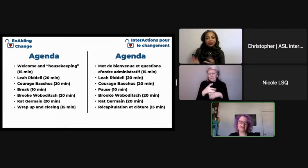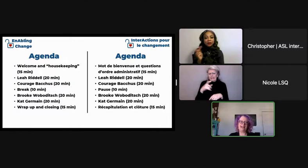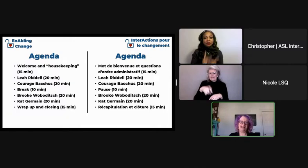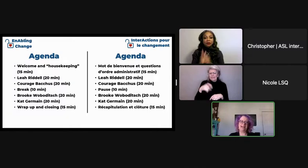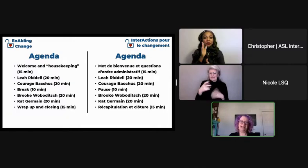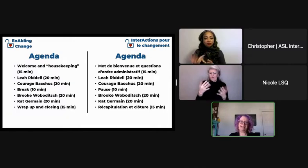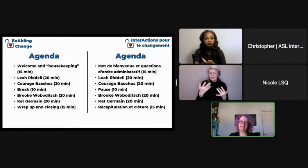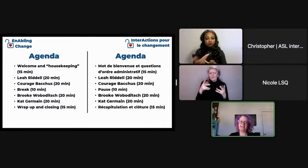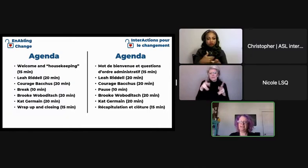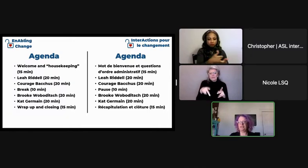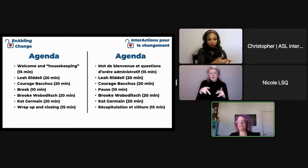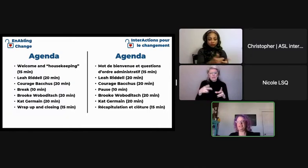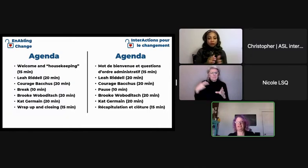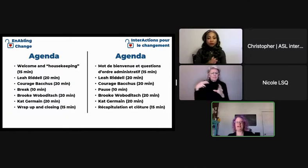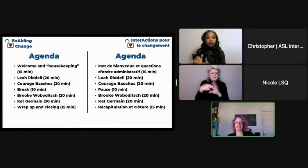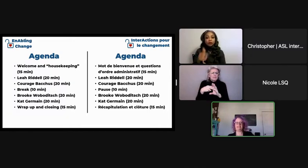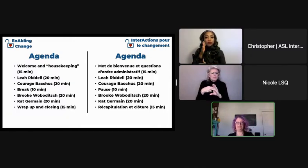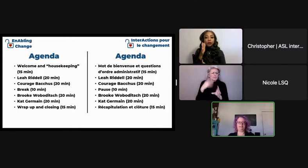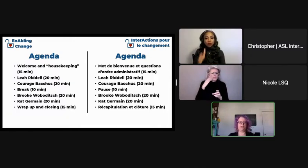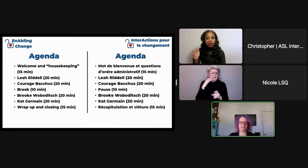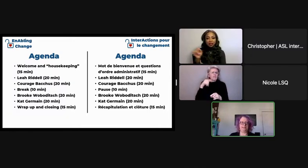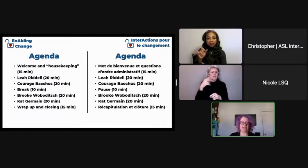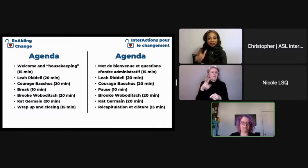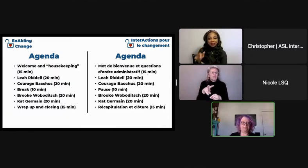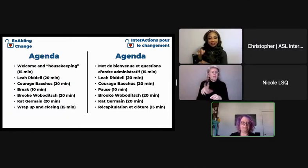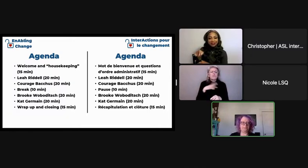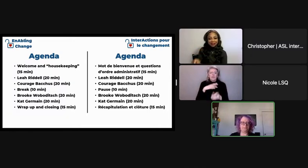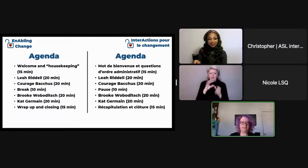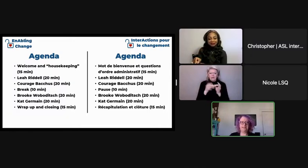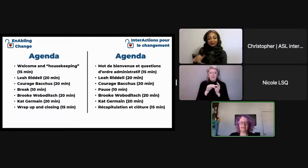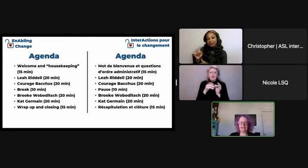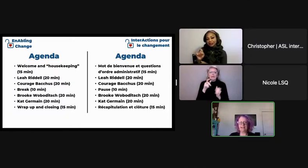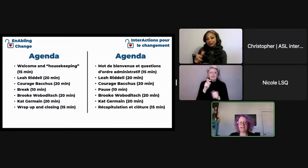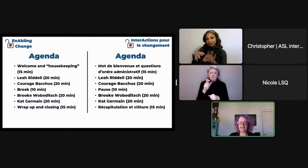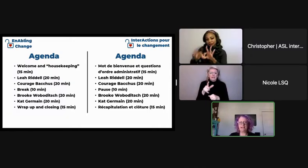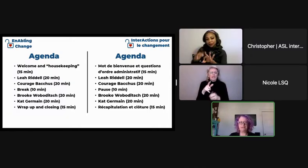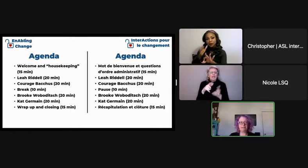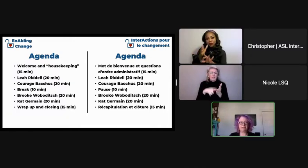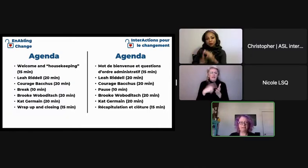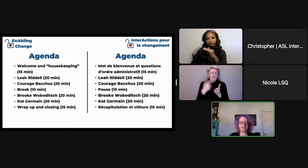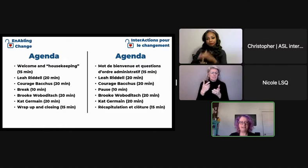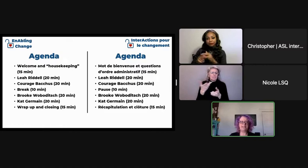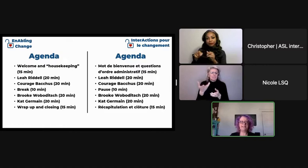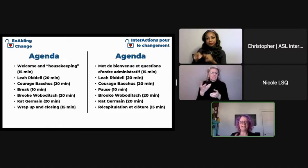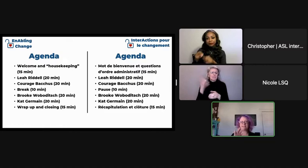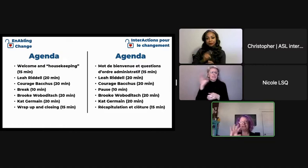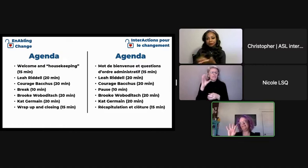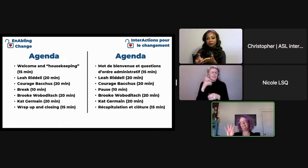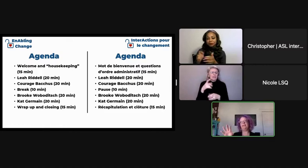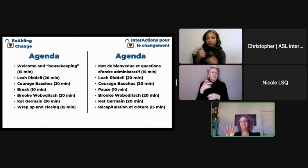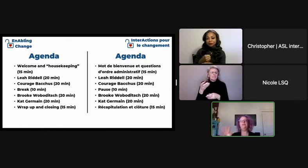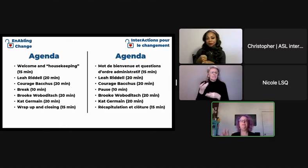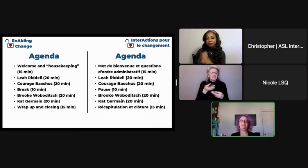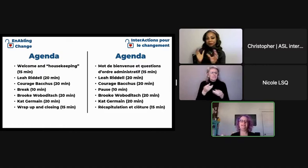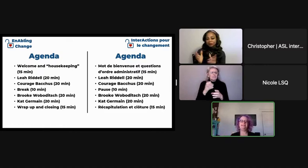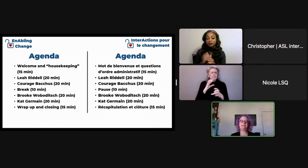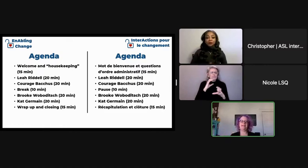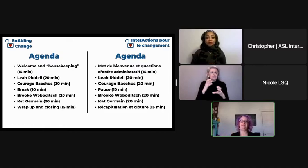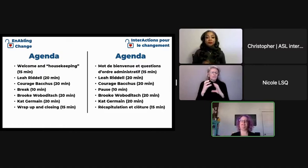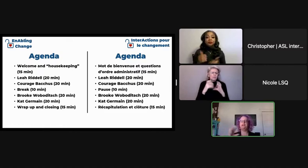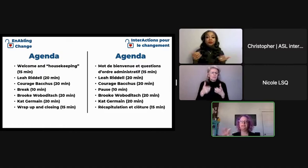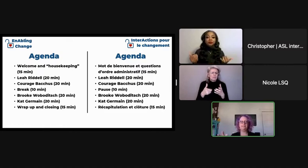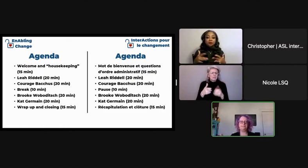combien de personnes seront présentes. Nous aurons une interprétation ASL lors de ce café causerie. J'aimerais vous rappeler que